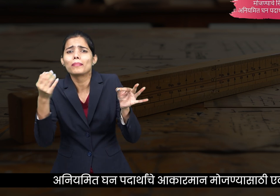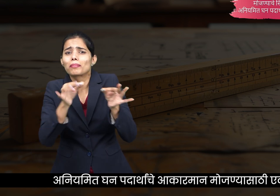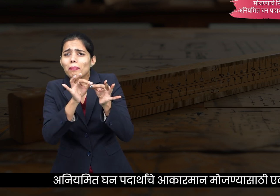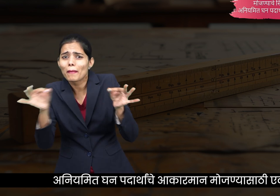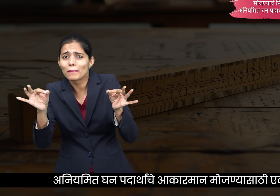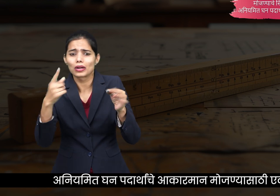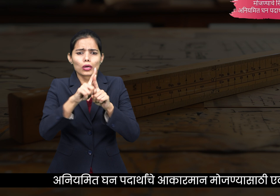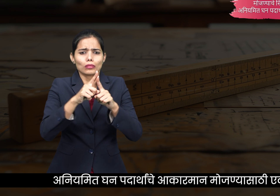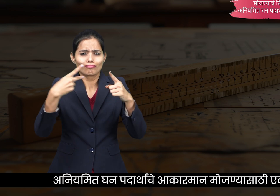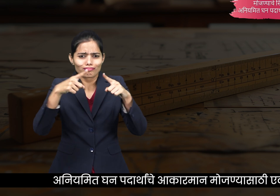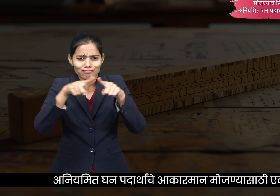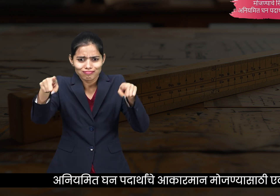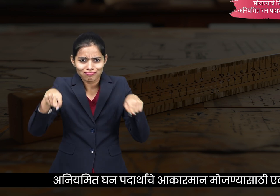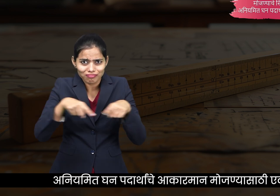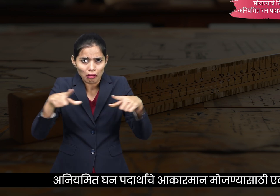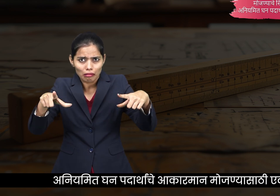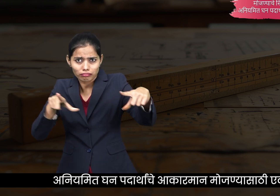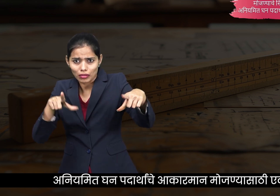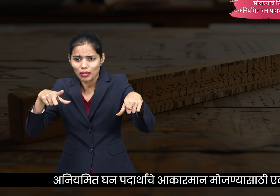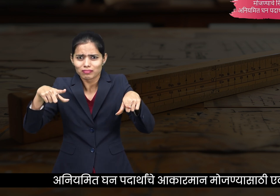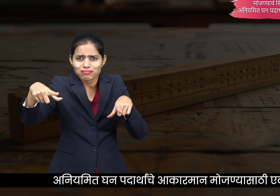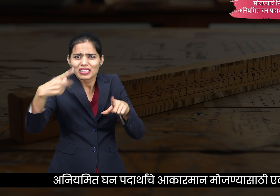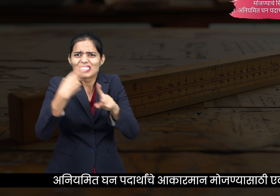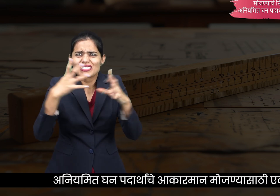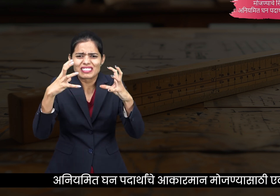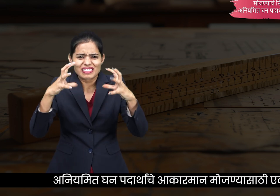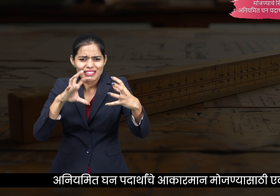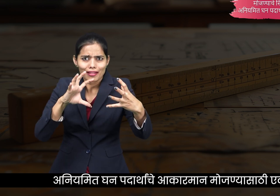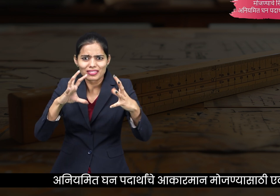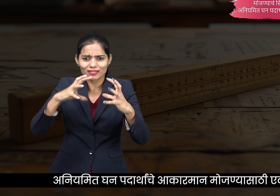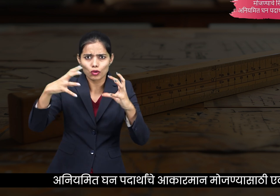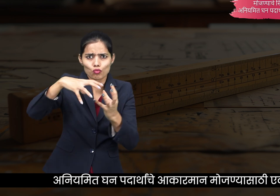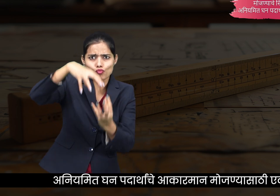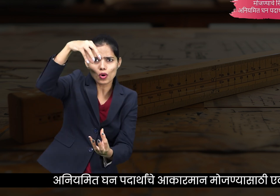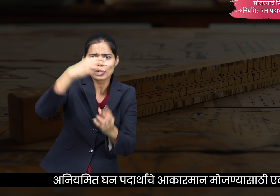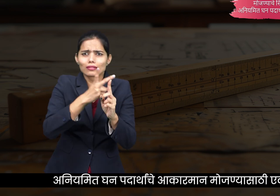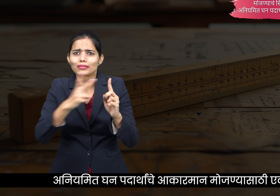घन पदार्थाचे आकारमान मोजण्यासाठी एक कृती करूया.